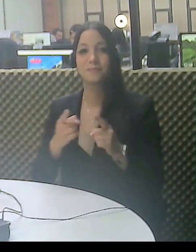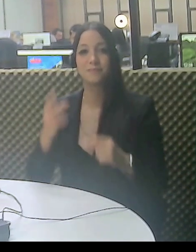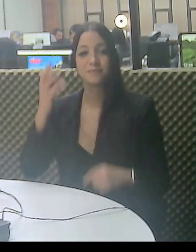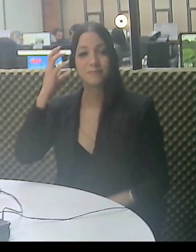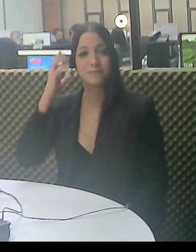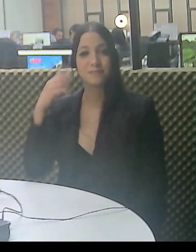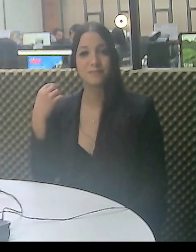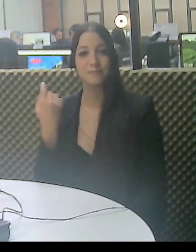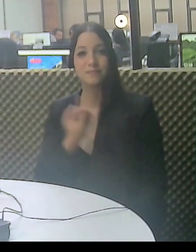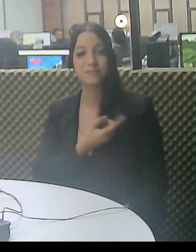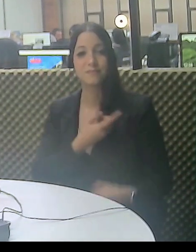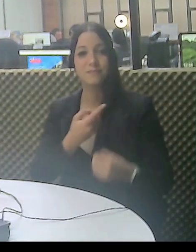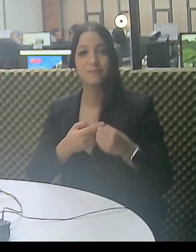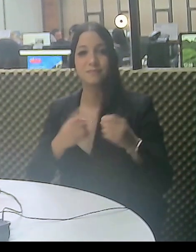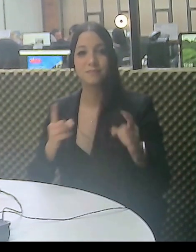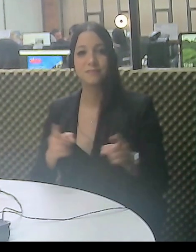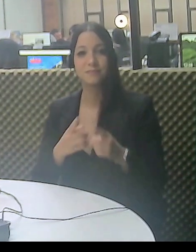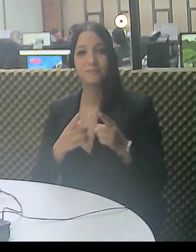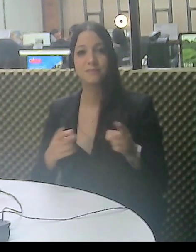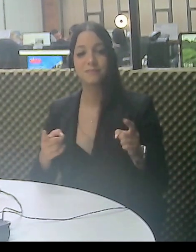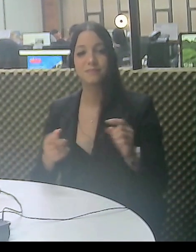Rádio Nossa Cidade.